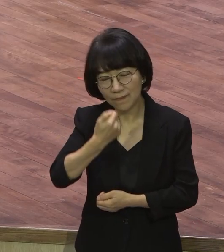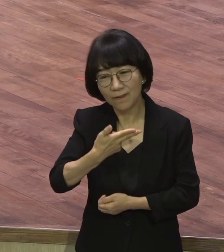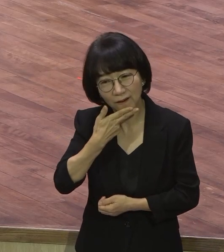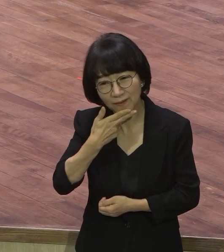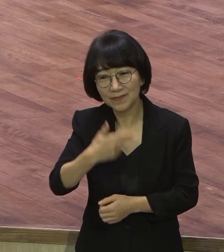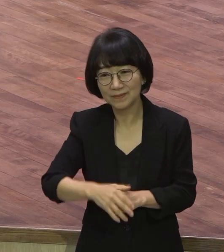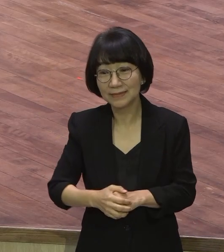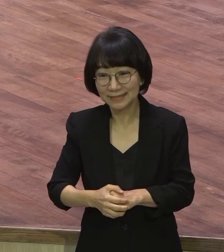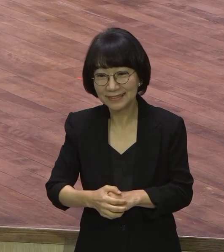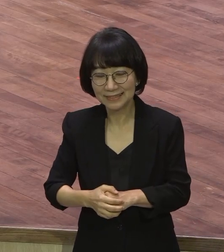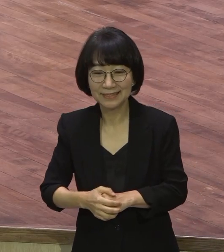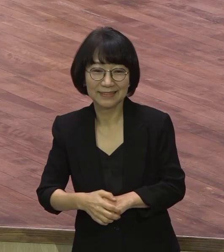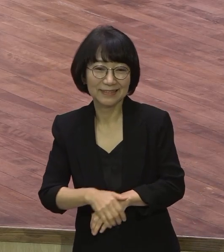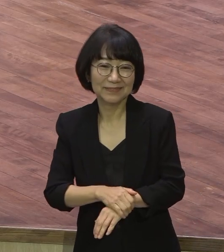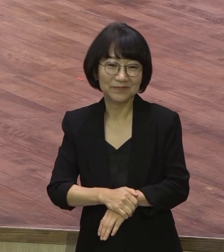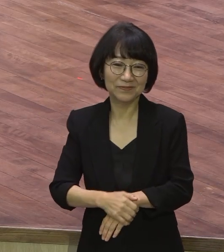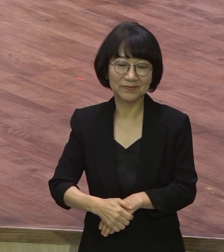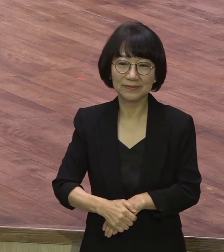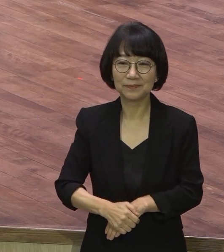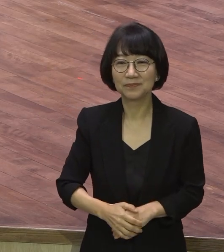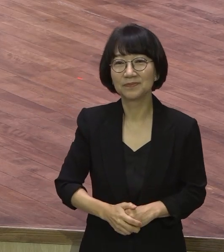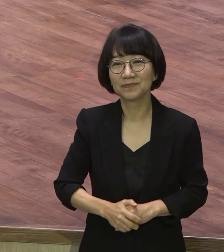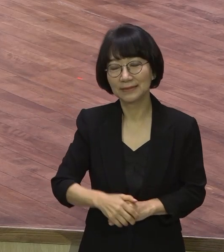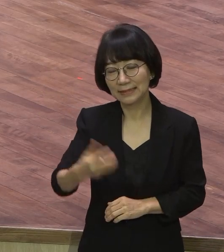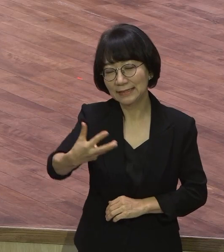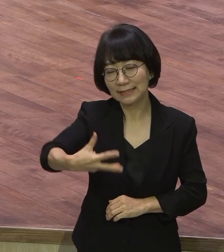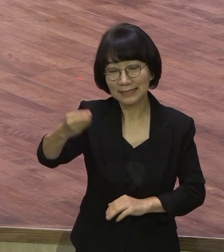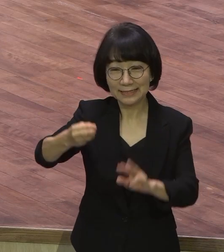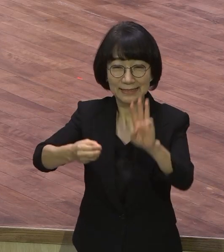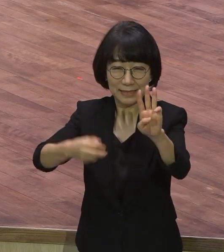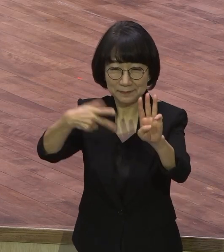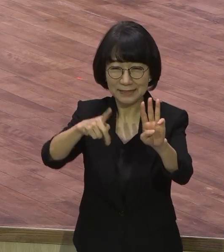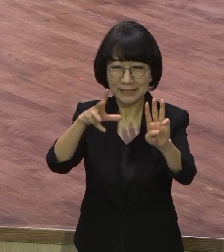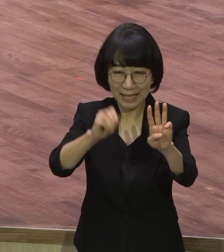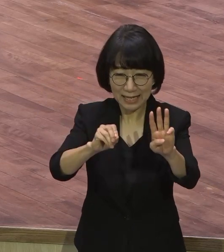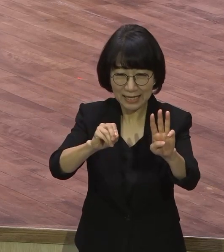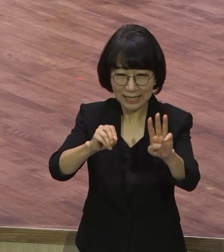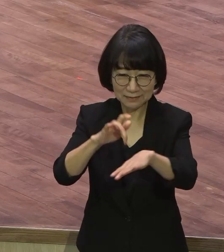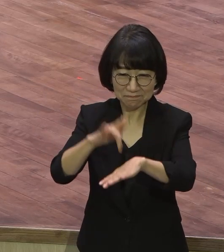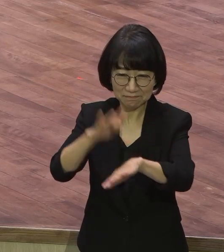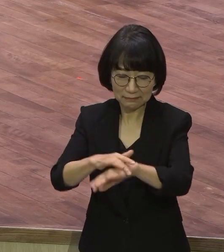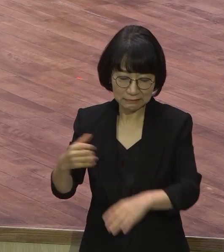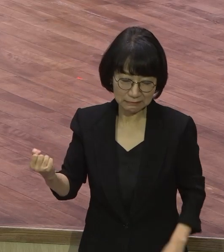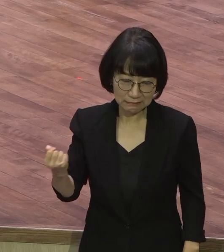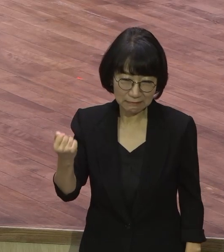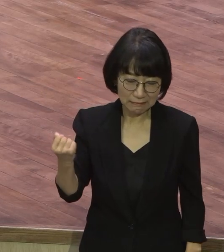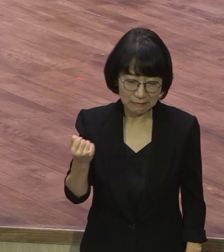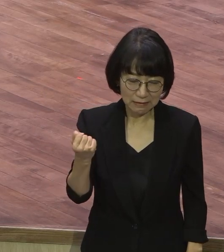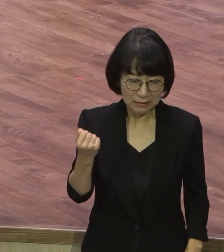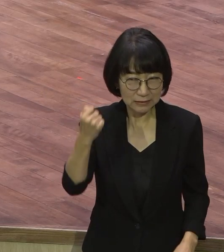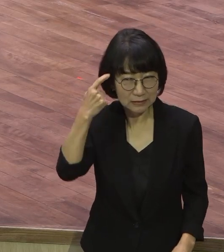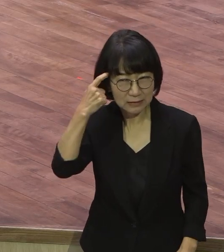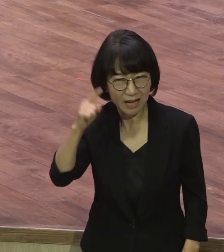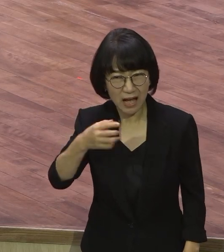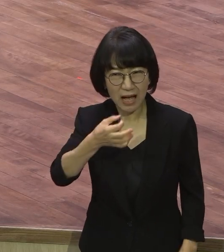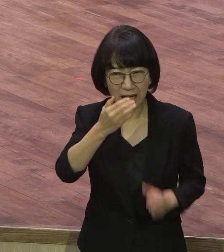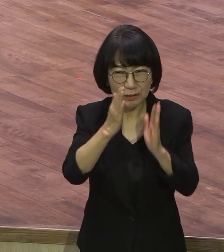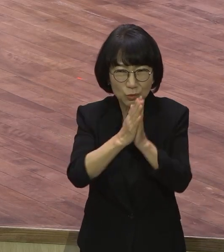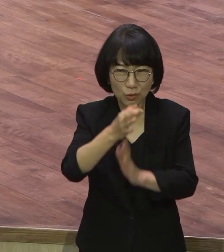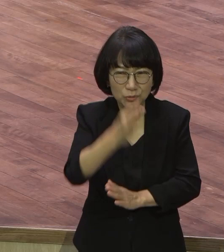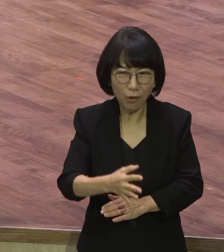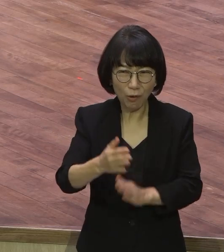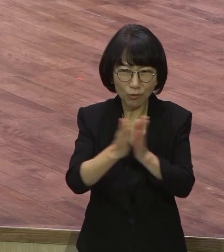그래서 이 장세기 3장의 체질에 오래 있은 사람들이 말이에요. 기도를 어렵게 생각하면 기도를 안 해요. 이